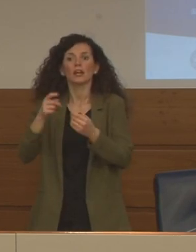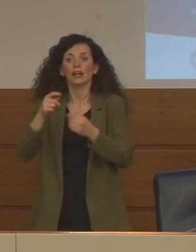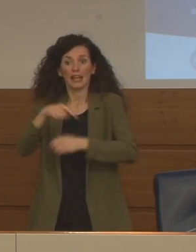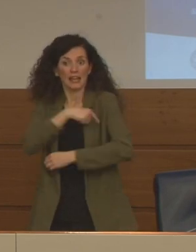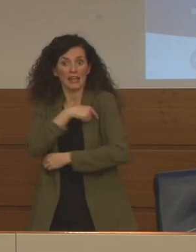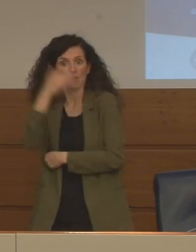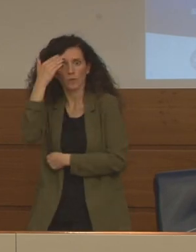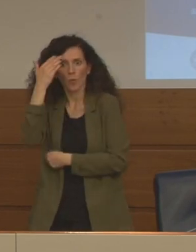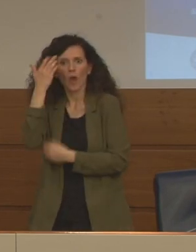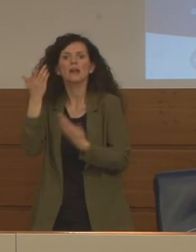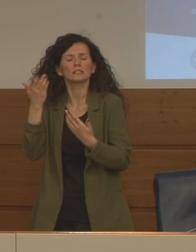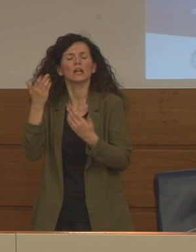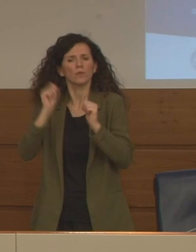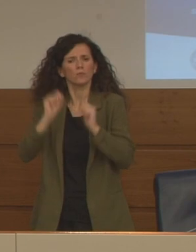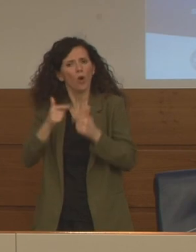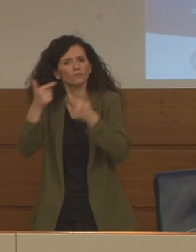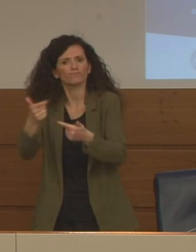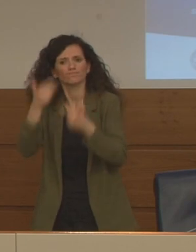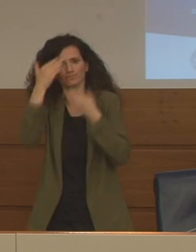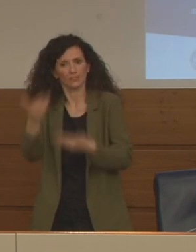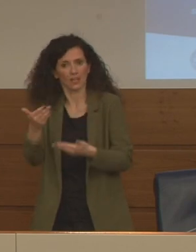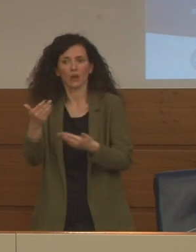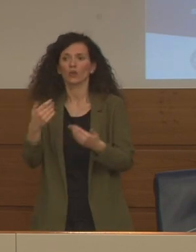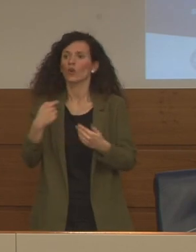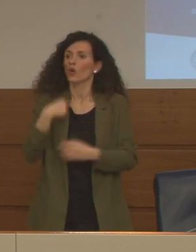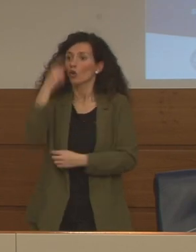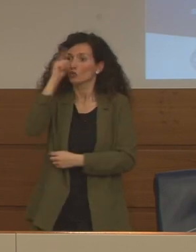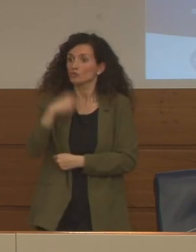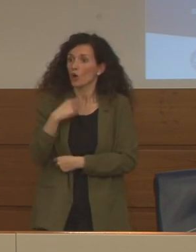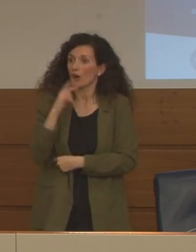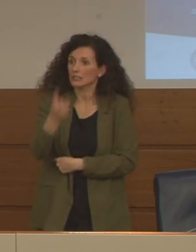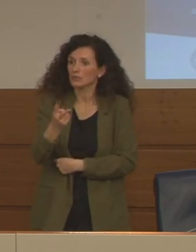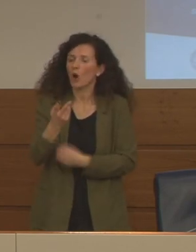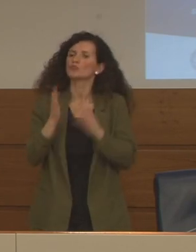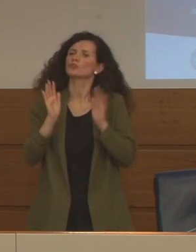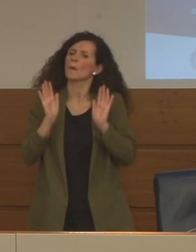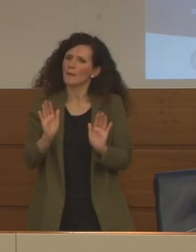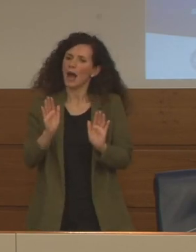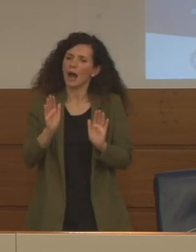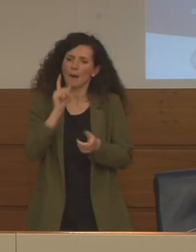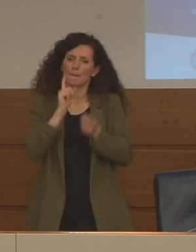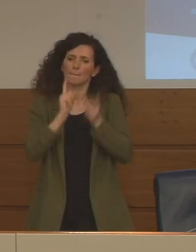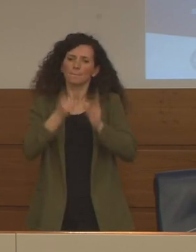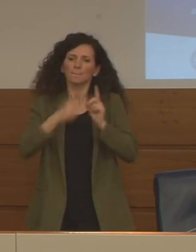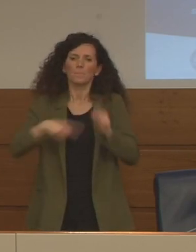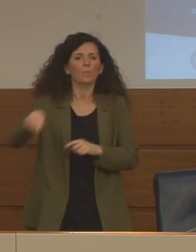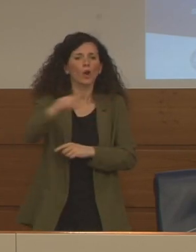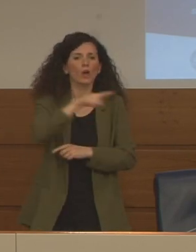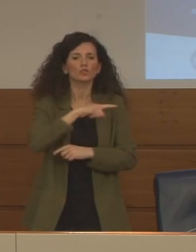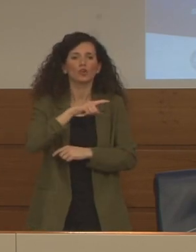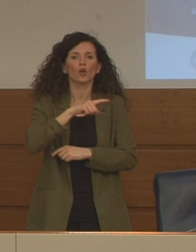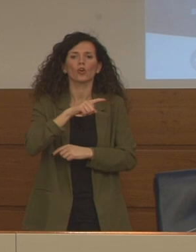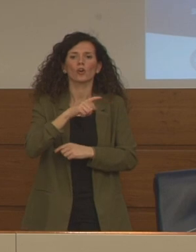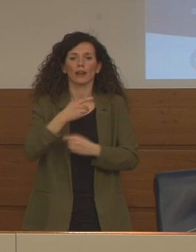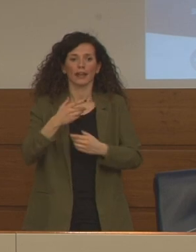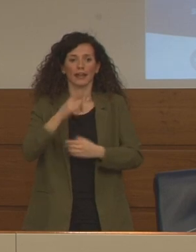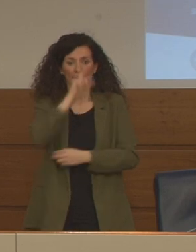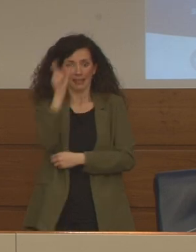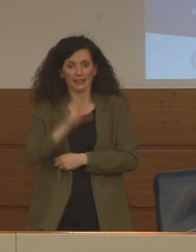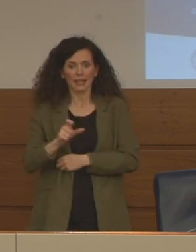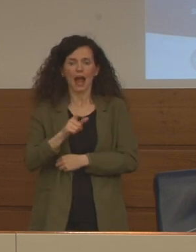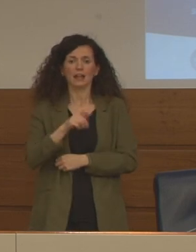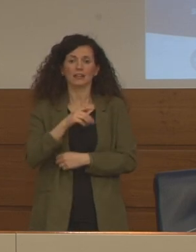non so se le ho risposto però certamente dire che la nostra popolazione e molto anziana e questo è un dato obiettivo